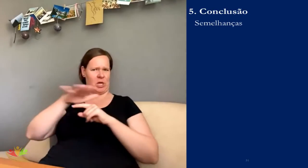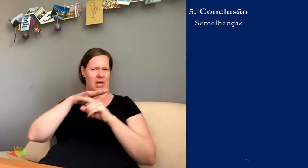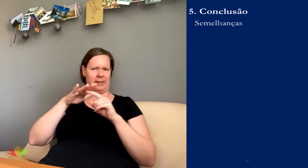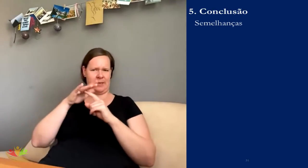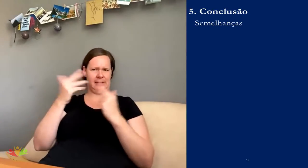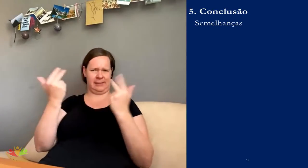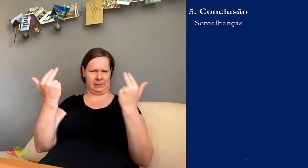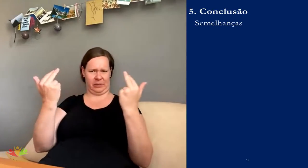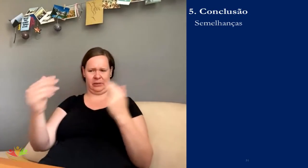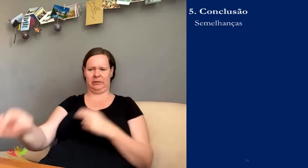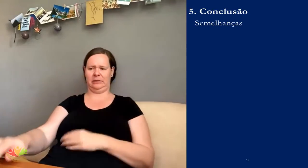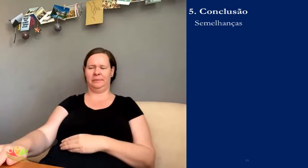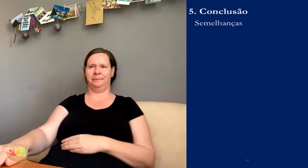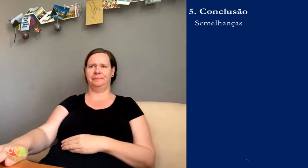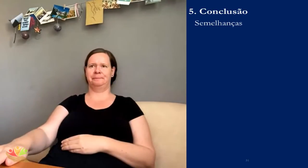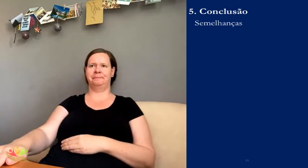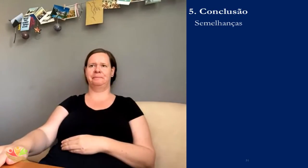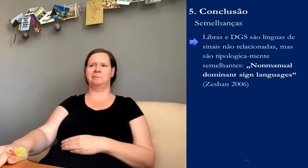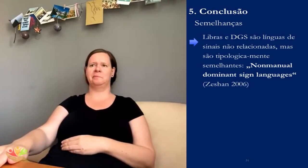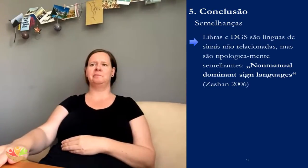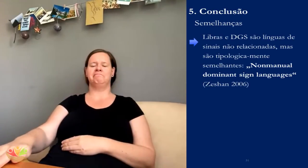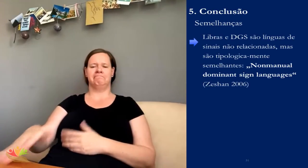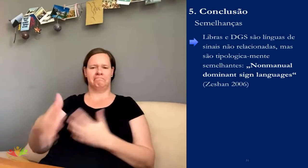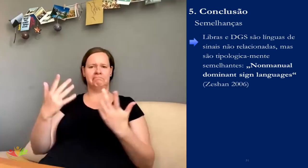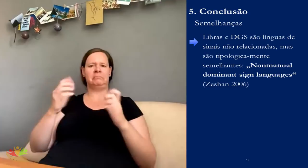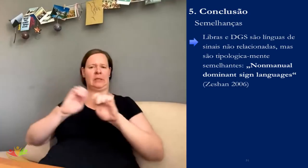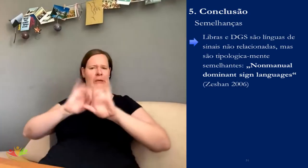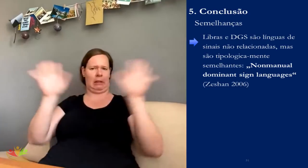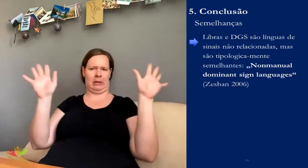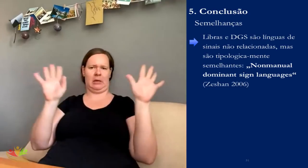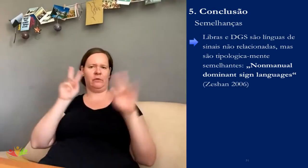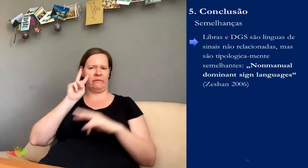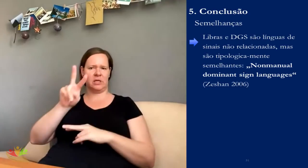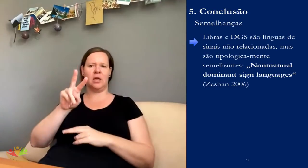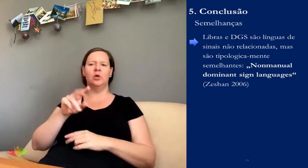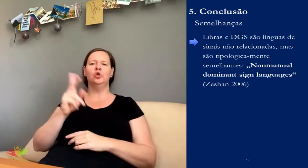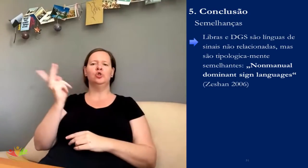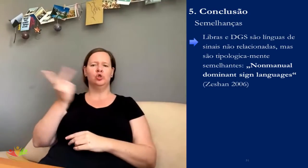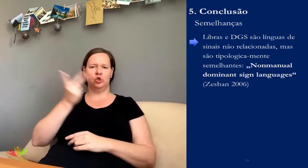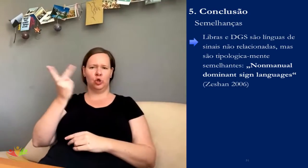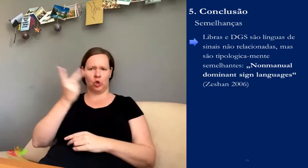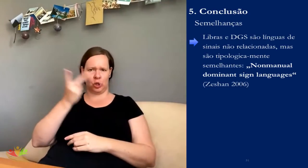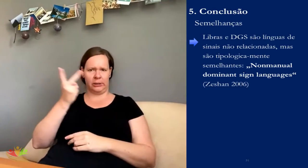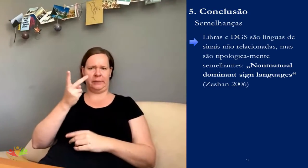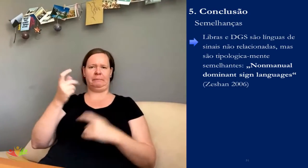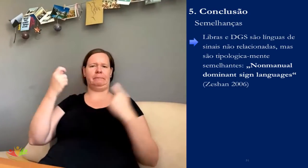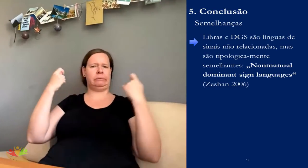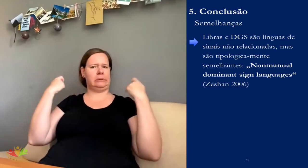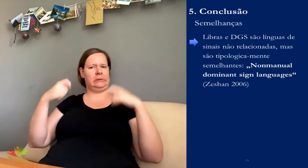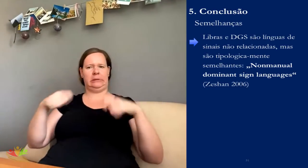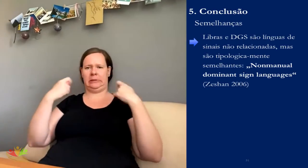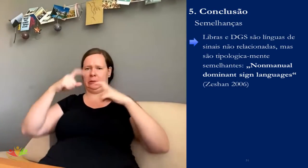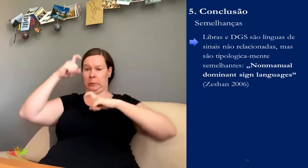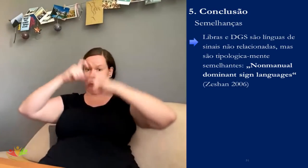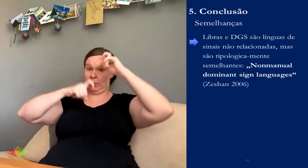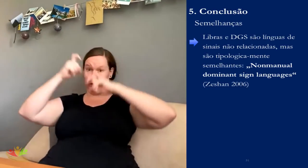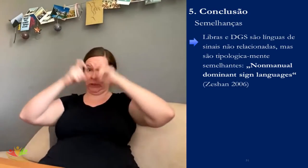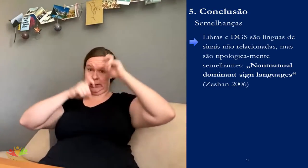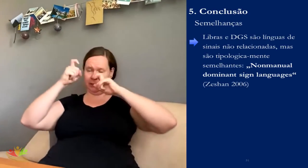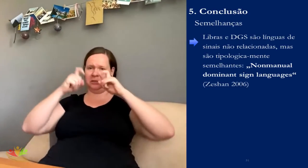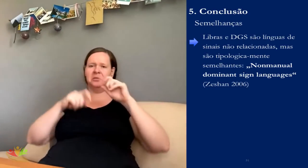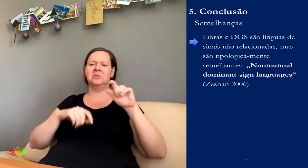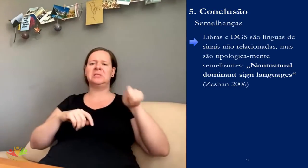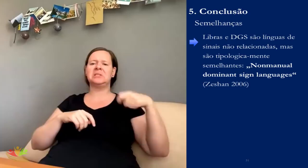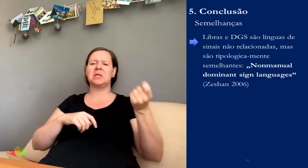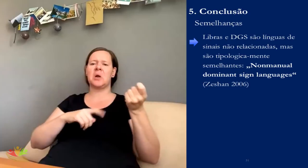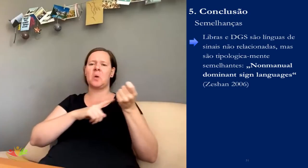Ah, Continuando sobre essa questão da prosódia, da fonologia, fica muito claro que tanto a Libras como a língua de sinais